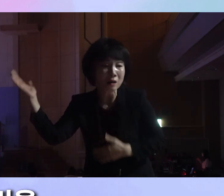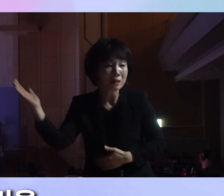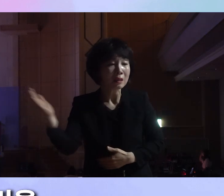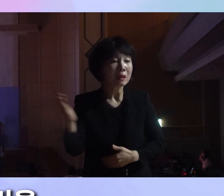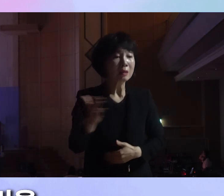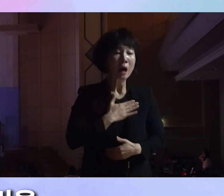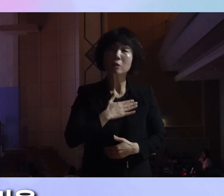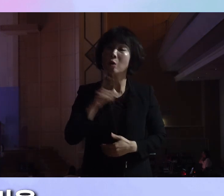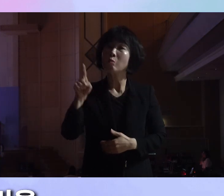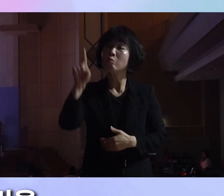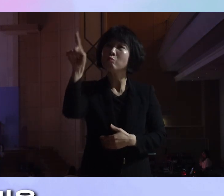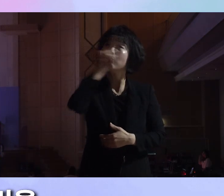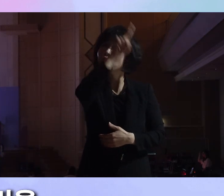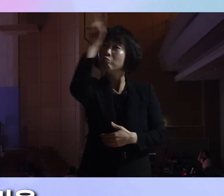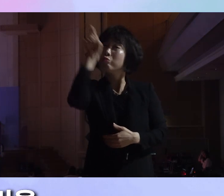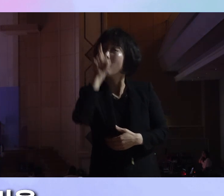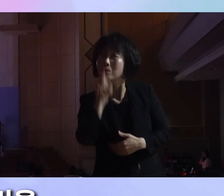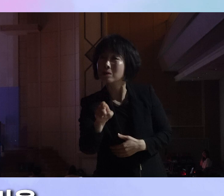나는 무엇을